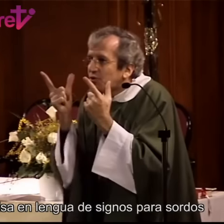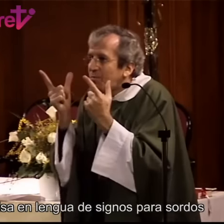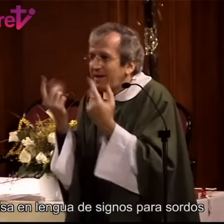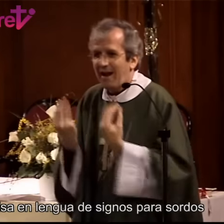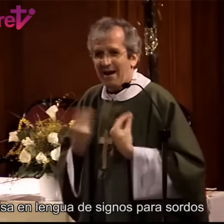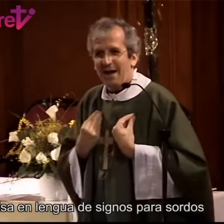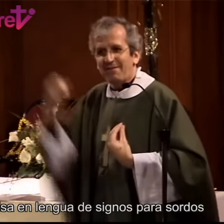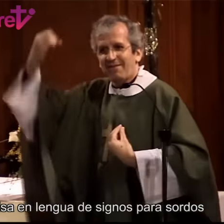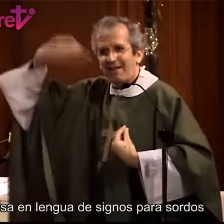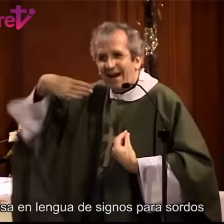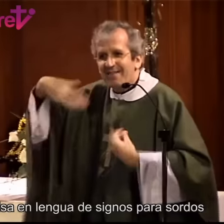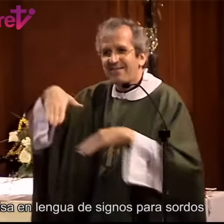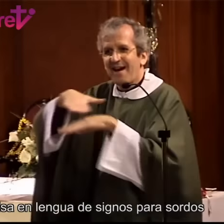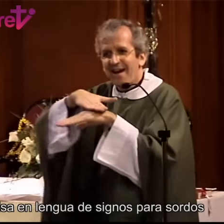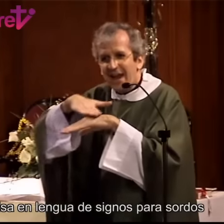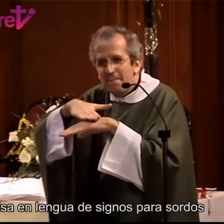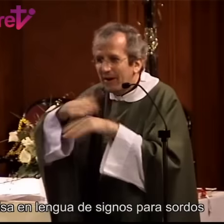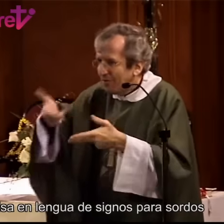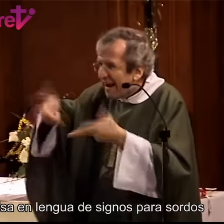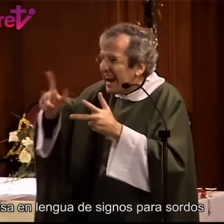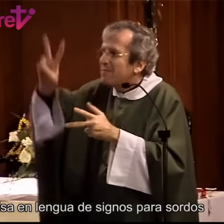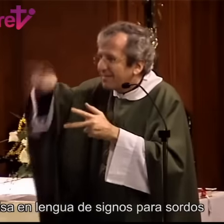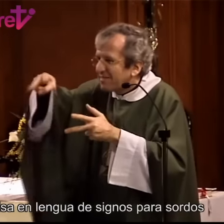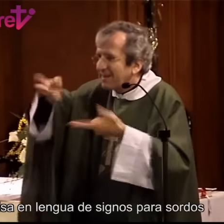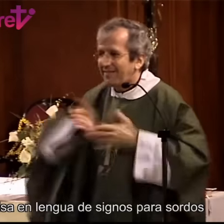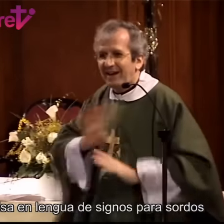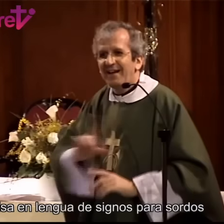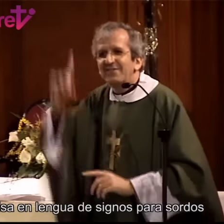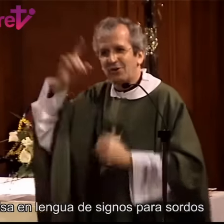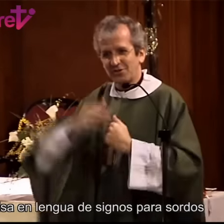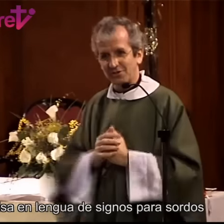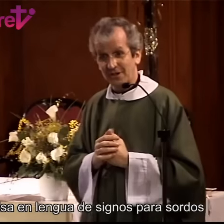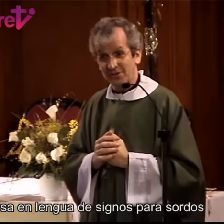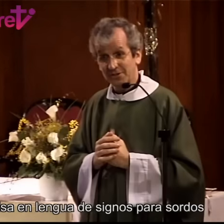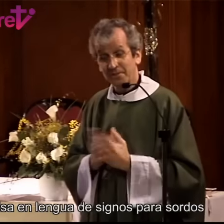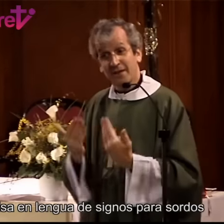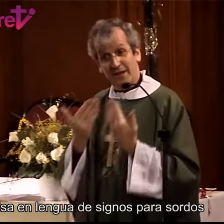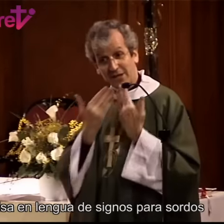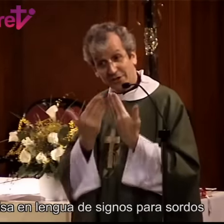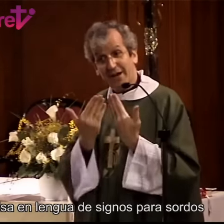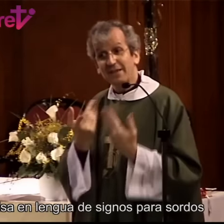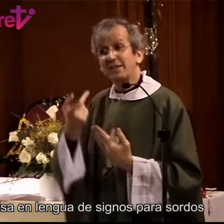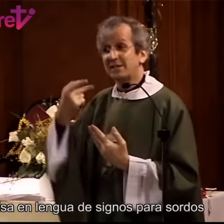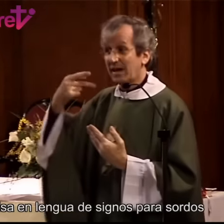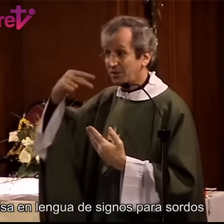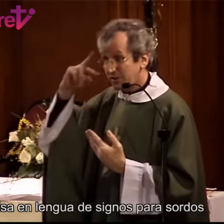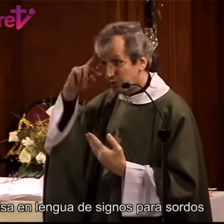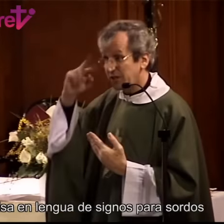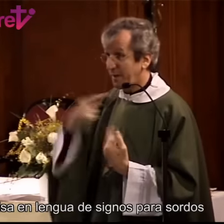descubrir la vida de la gracia, el perdón, la libertad verdadera de los hijos de Dios. Eso que gracias a Dios hemos experimentado